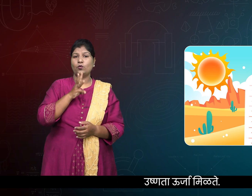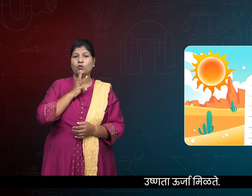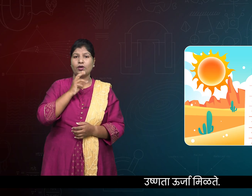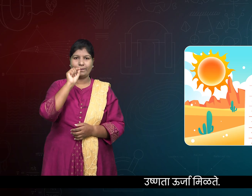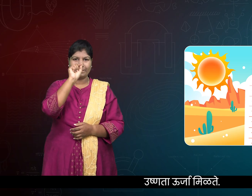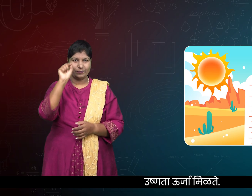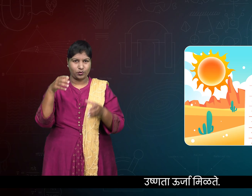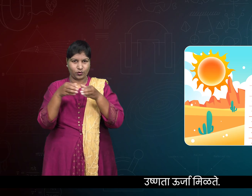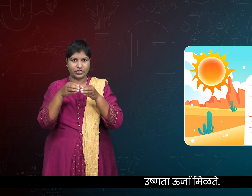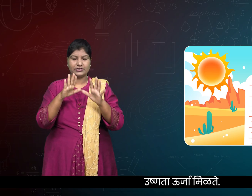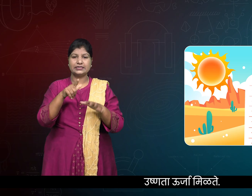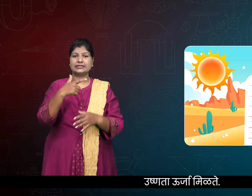उष्णता ऊर्जा मिळते.